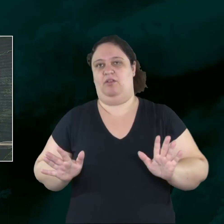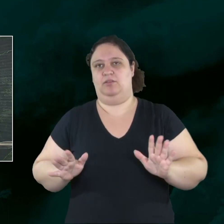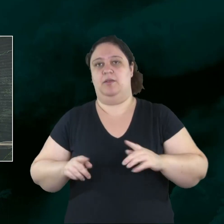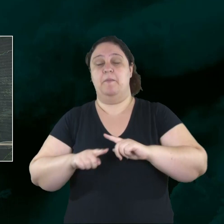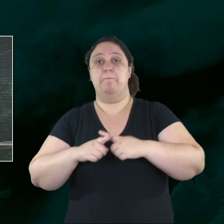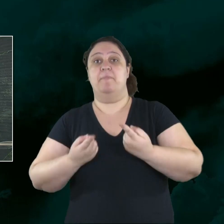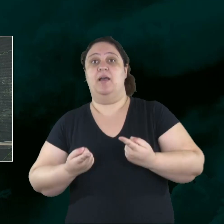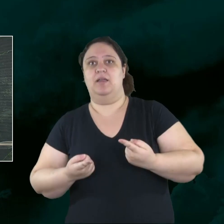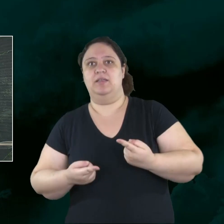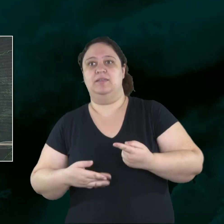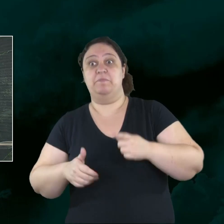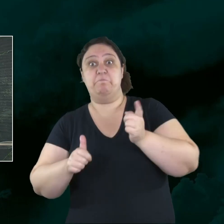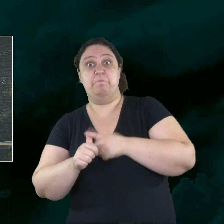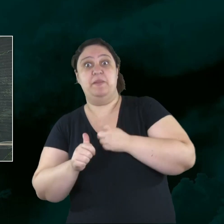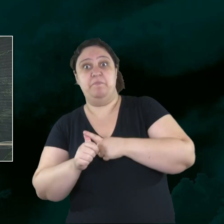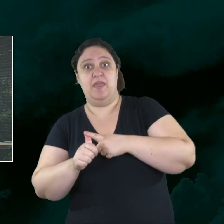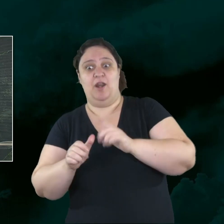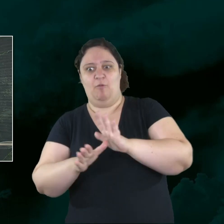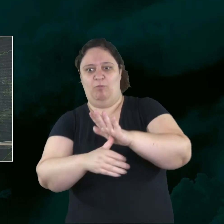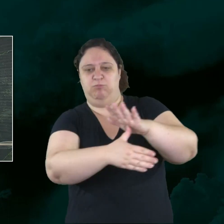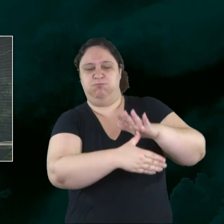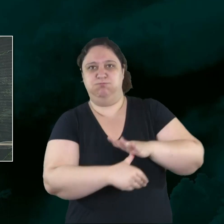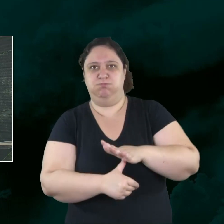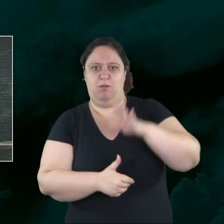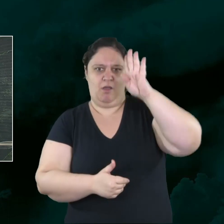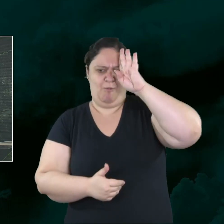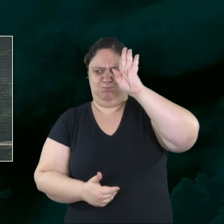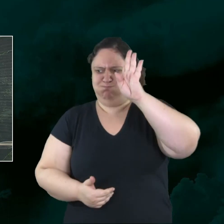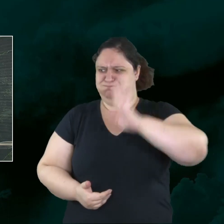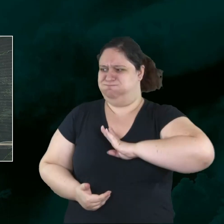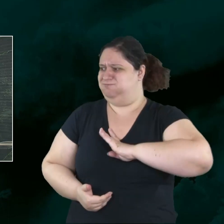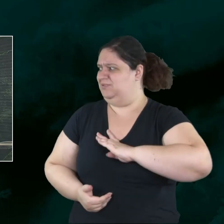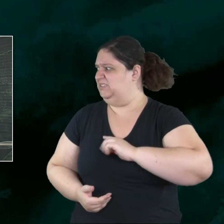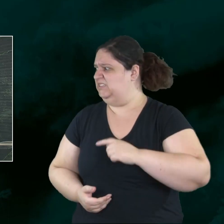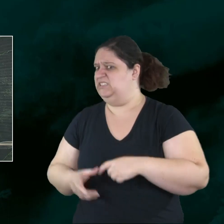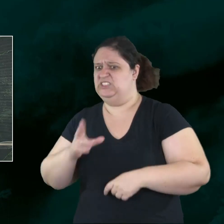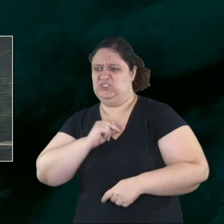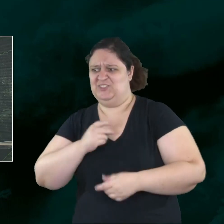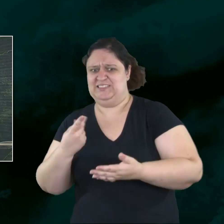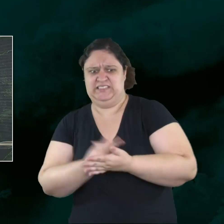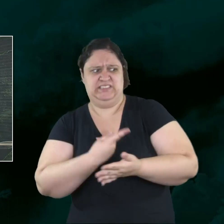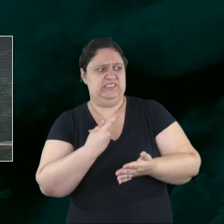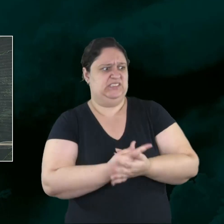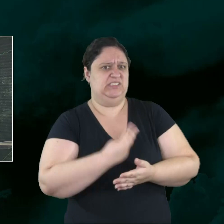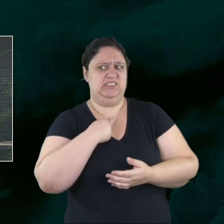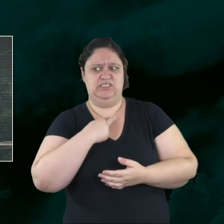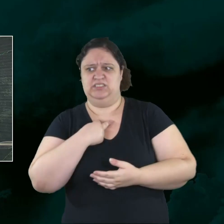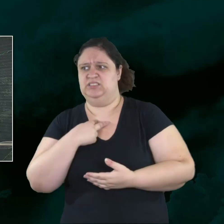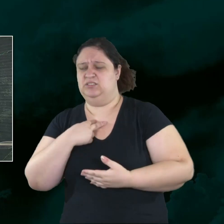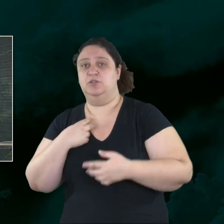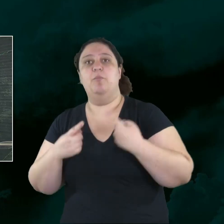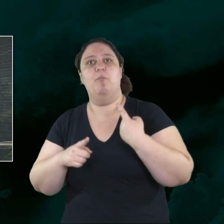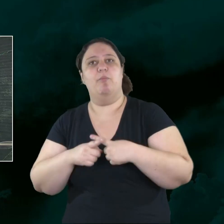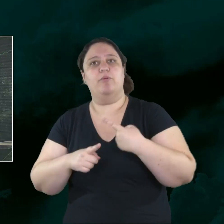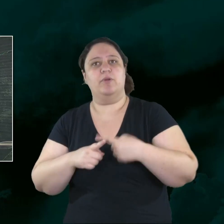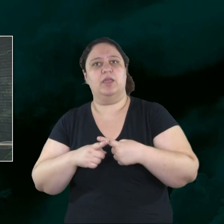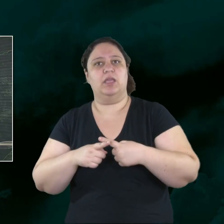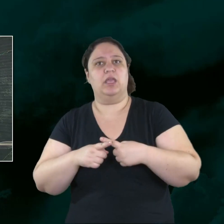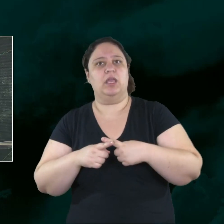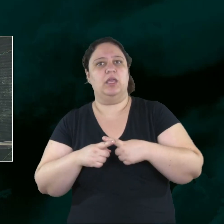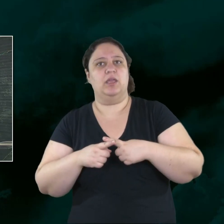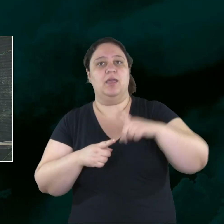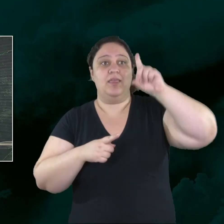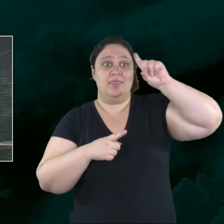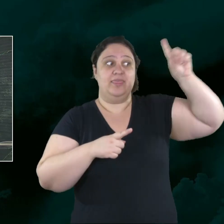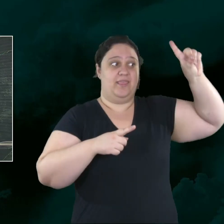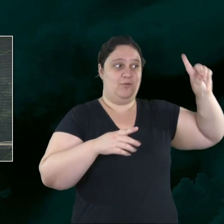será cauterizada, se tornará insensível de tanto você não ouvir a sua consciência.